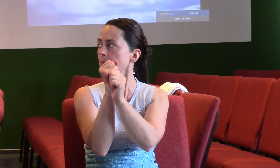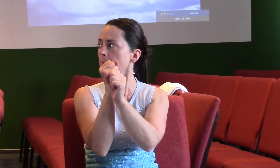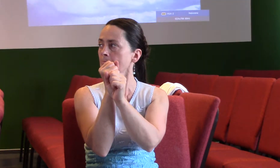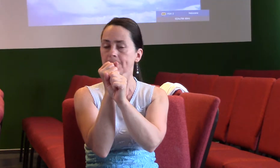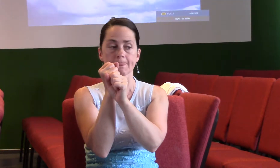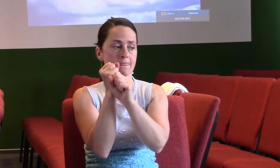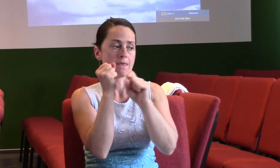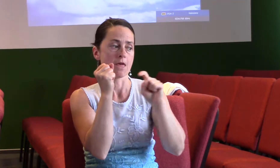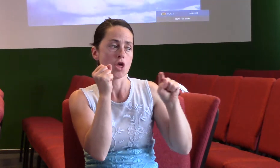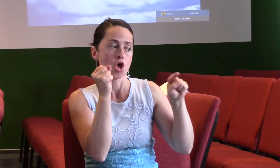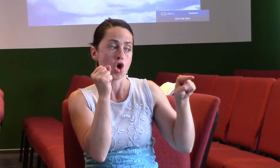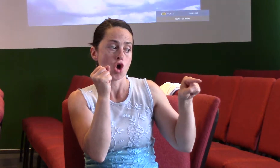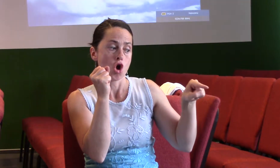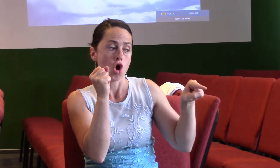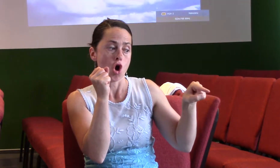musí za to zaplatit.